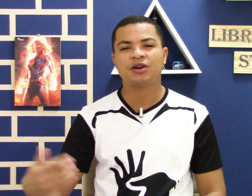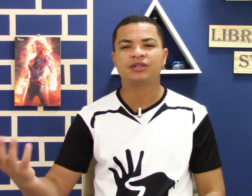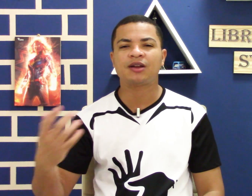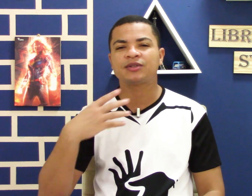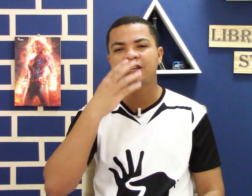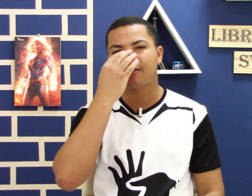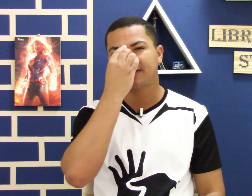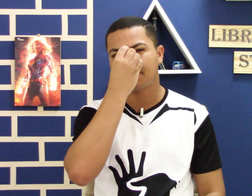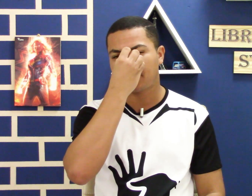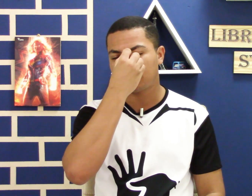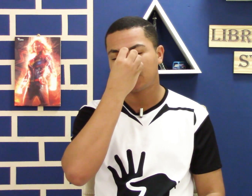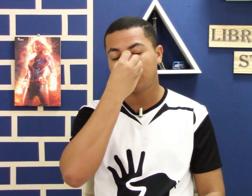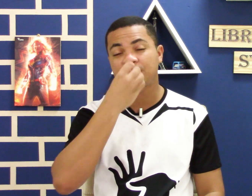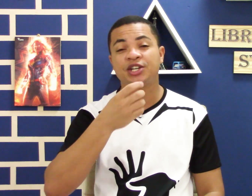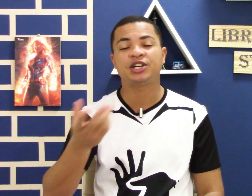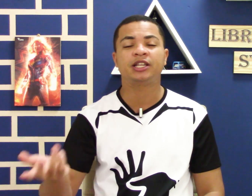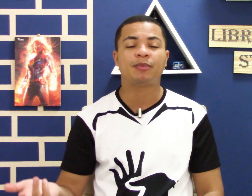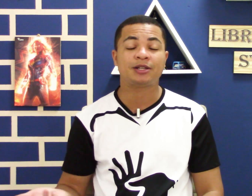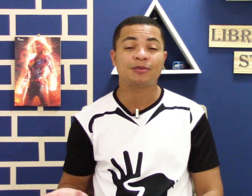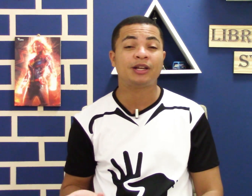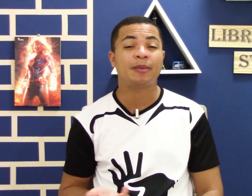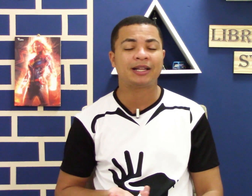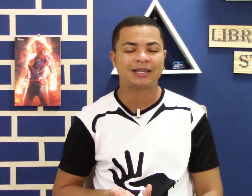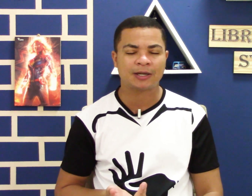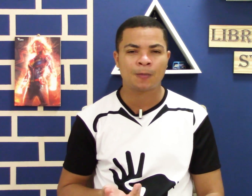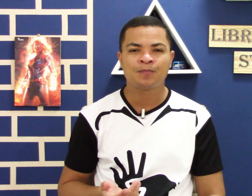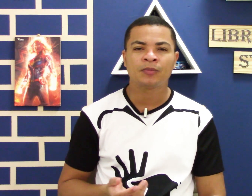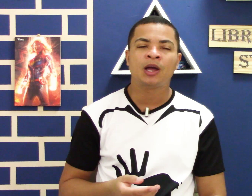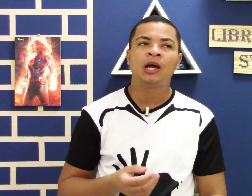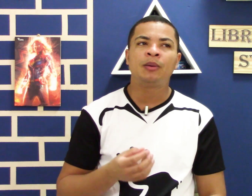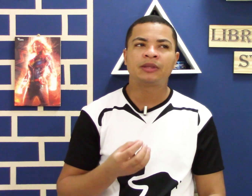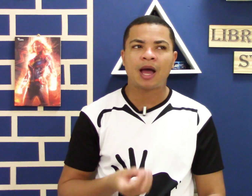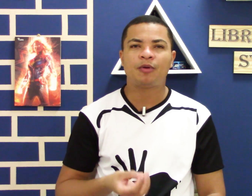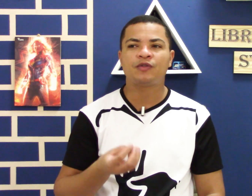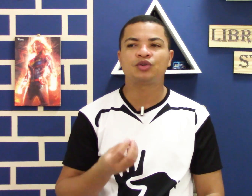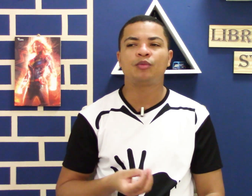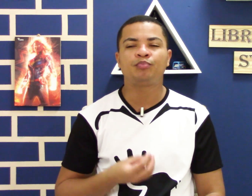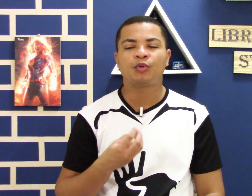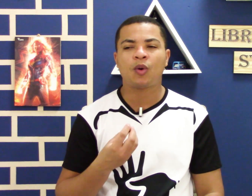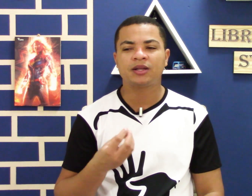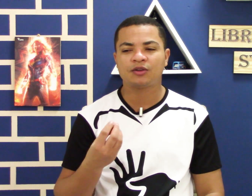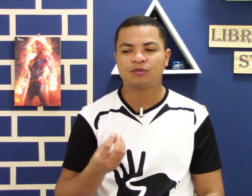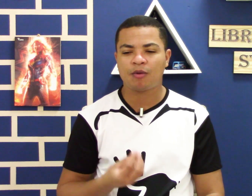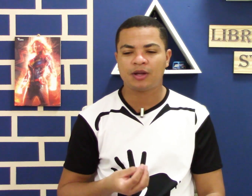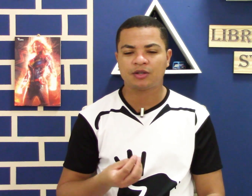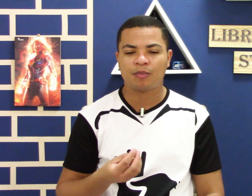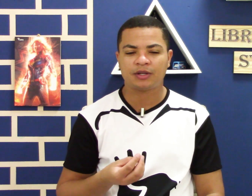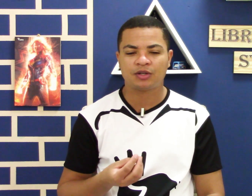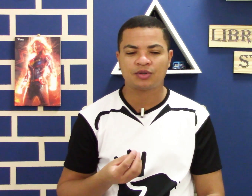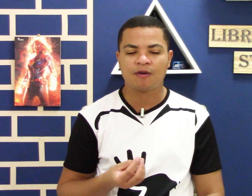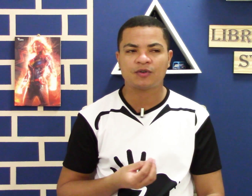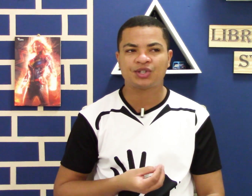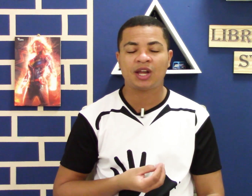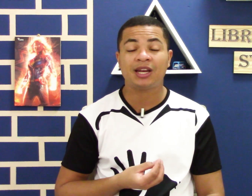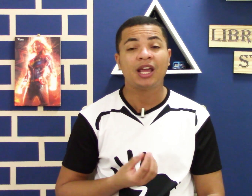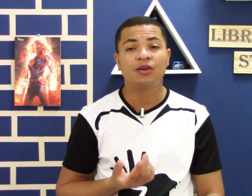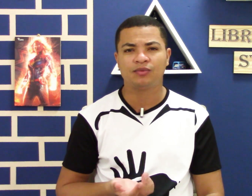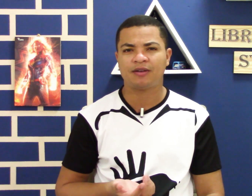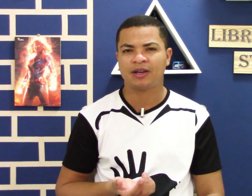usar num sinal mais à frente. Te adianta aí, por exemplo, na interpretação. Tá, professor, quais são os momentos que eu preciso usar o você? Nenhum, na